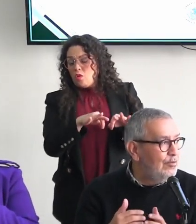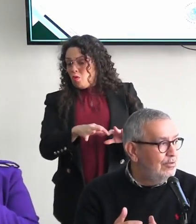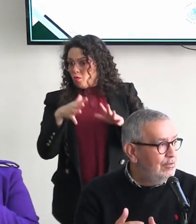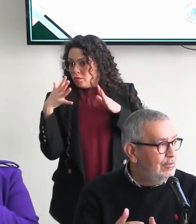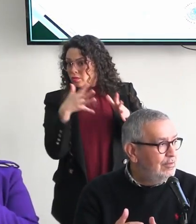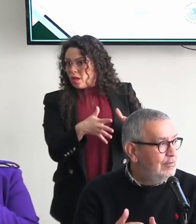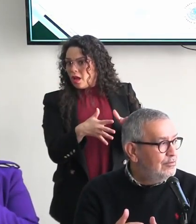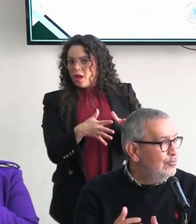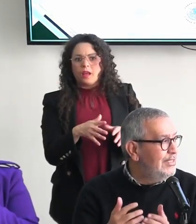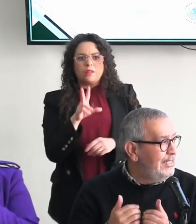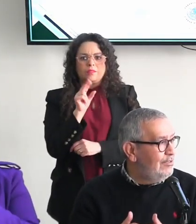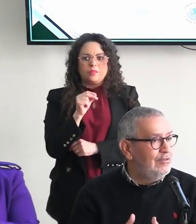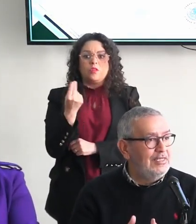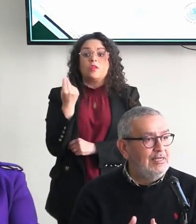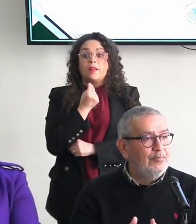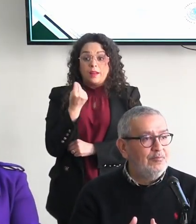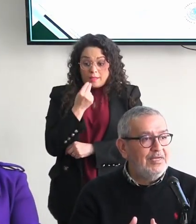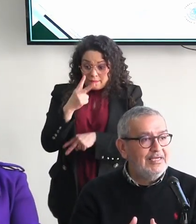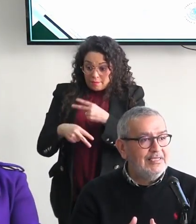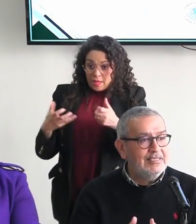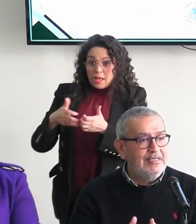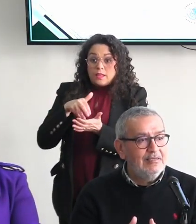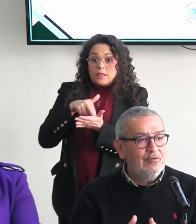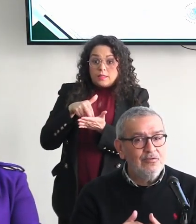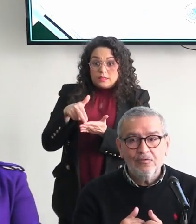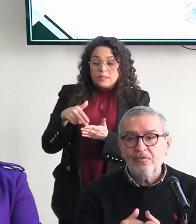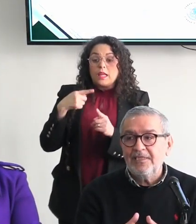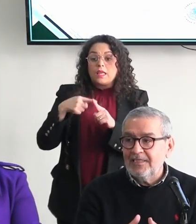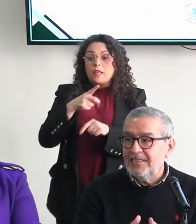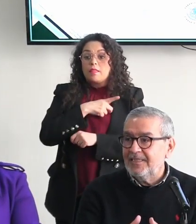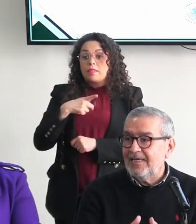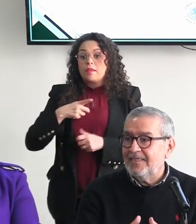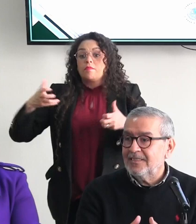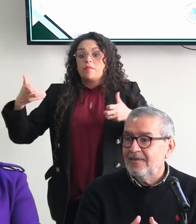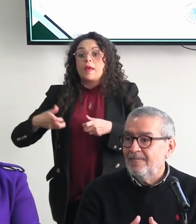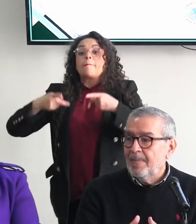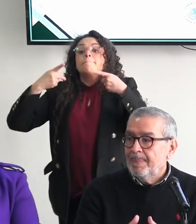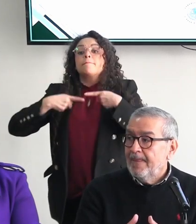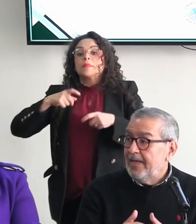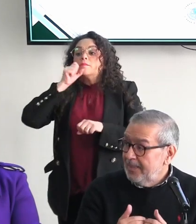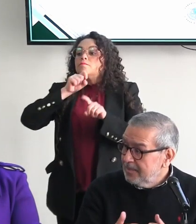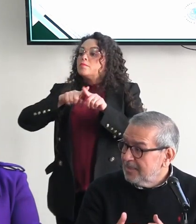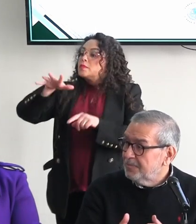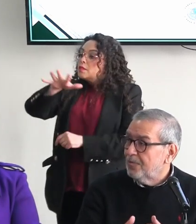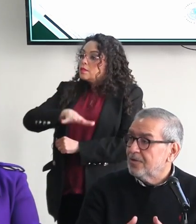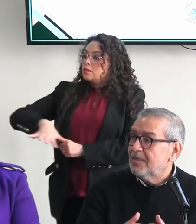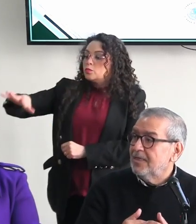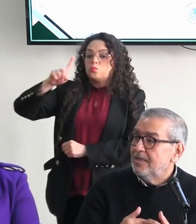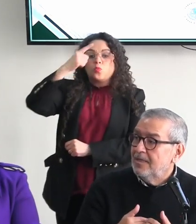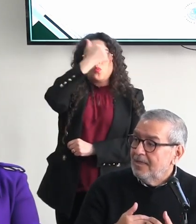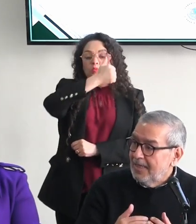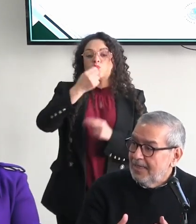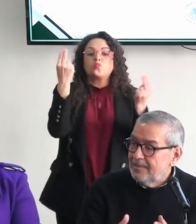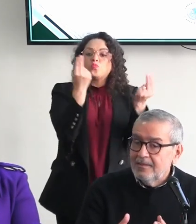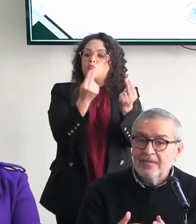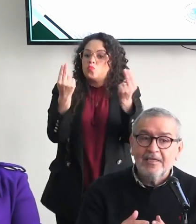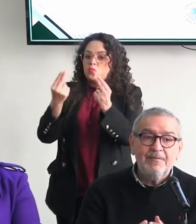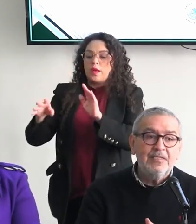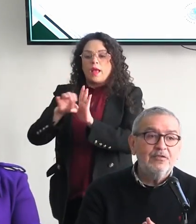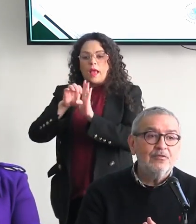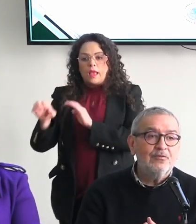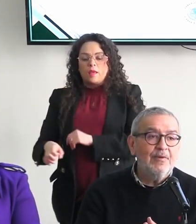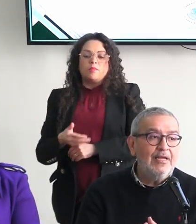documento vivo, surgido de la propia gente, con sus necesidades en transporte,